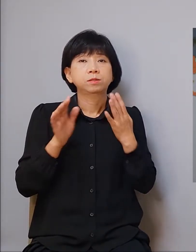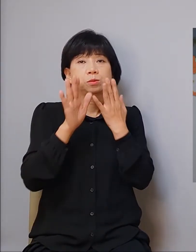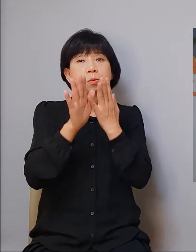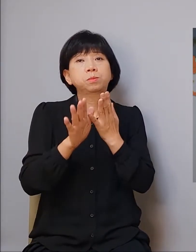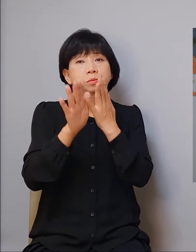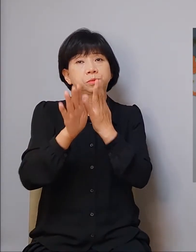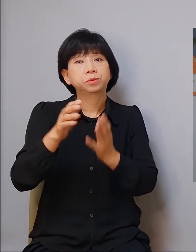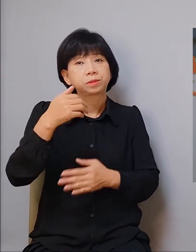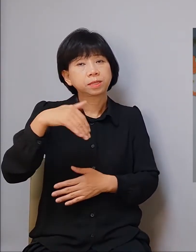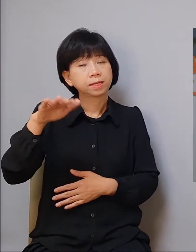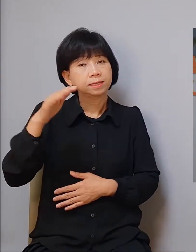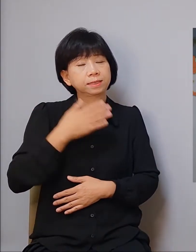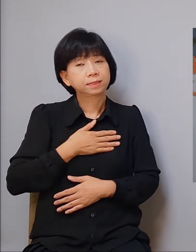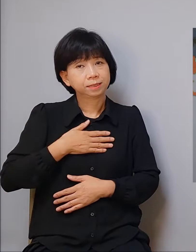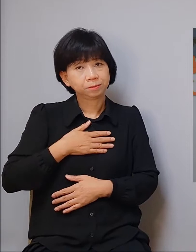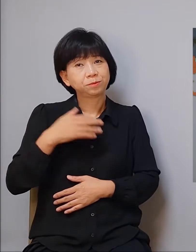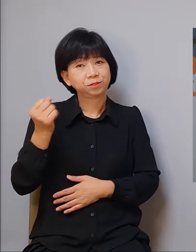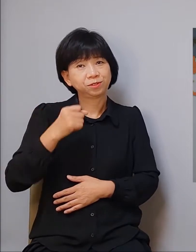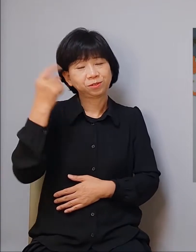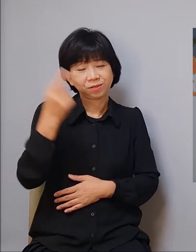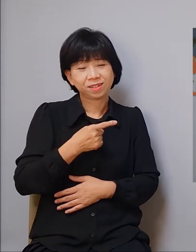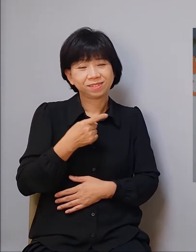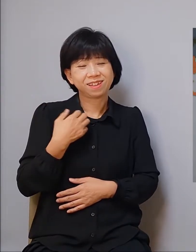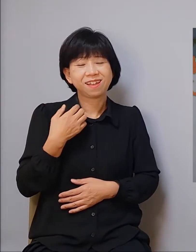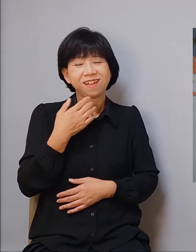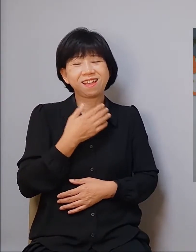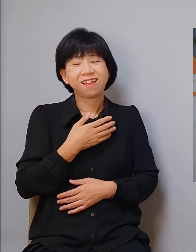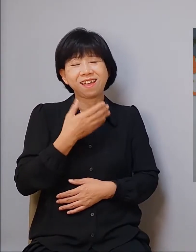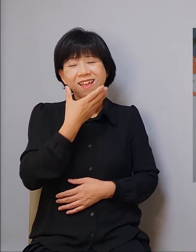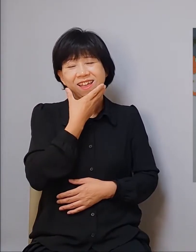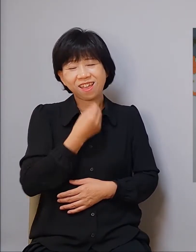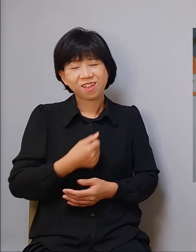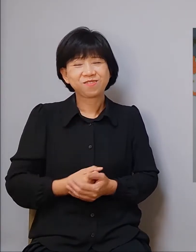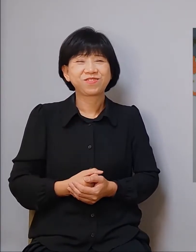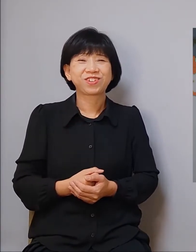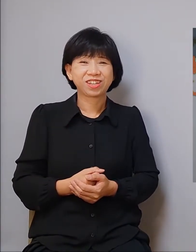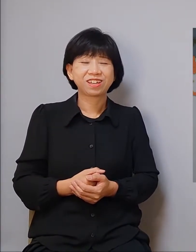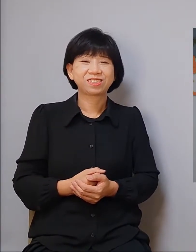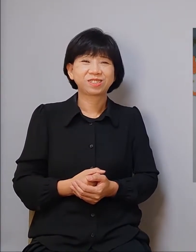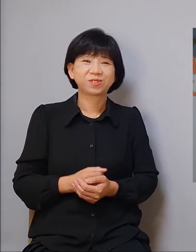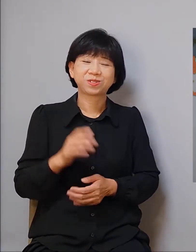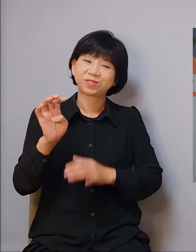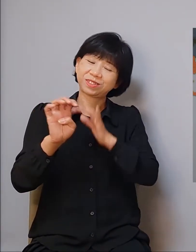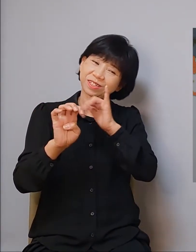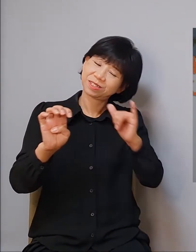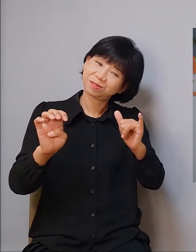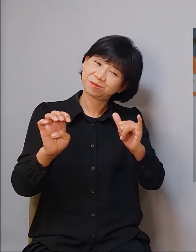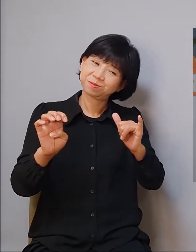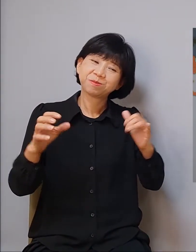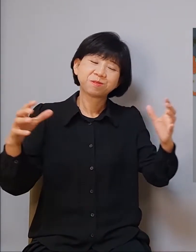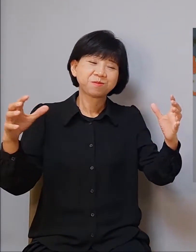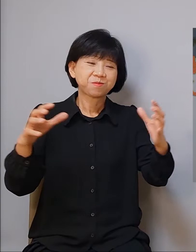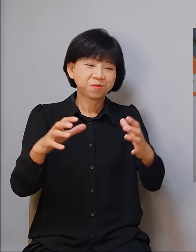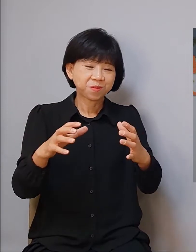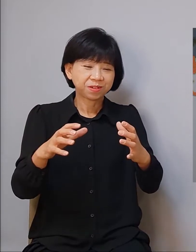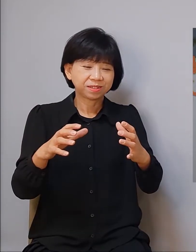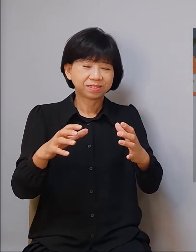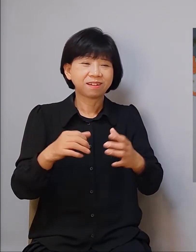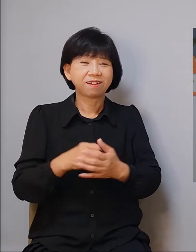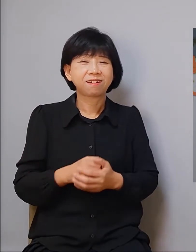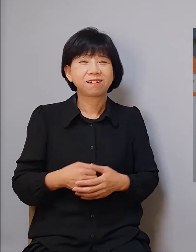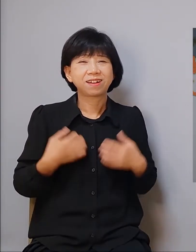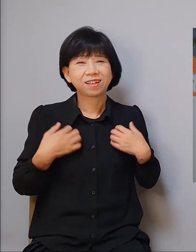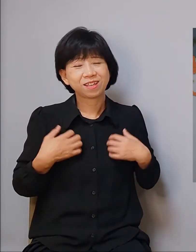기분으로 다들 오시고 행복해 하시고 교회에서 또 30-40명 많은 분들이 모여서 또 우리